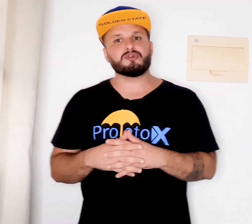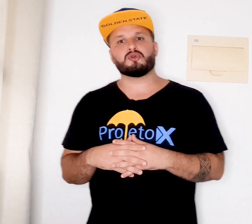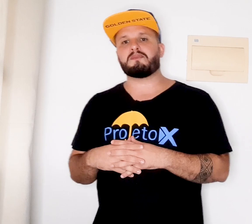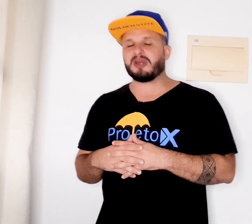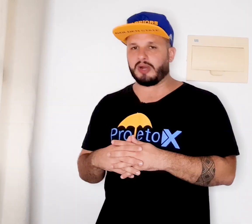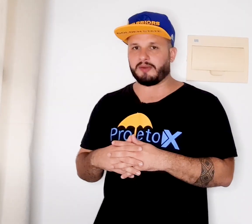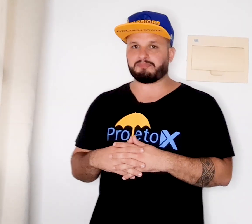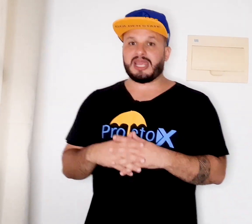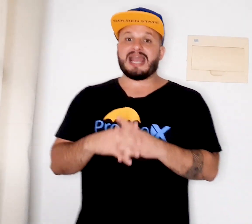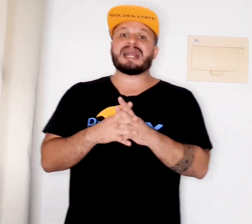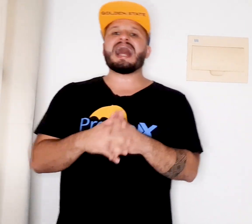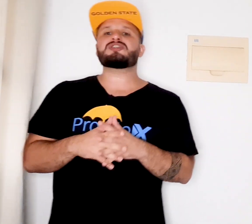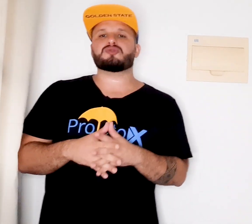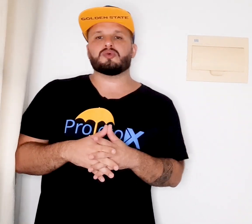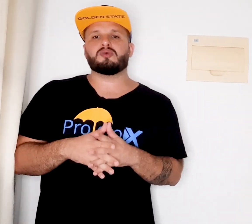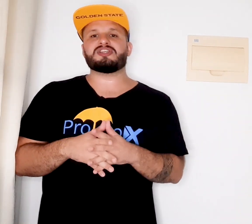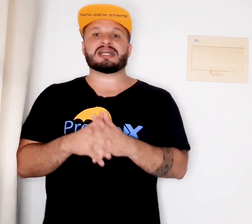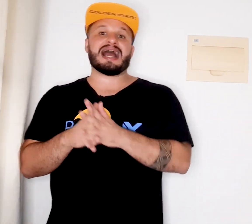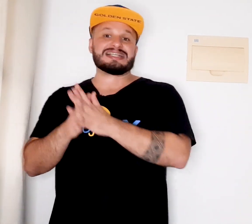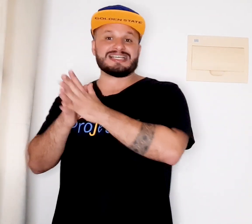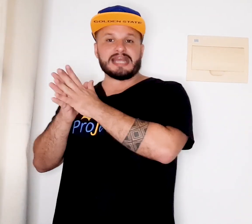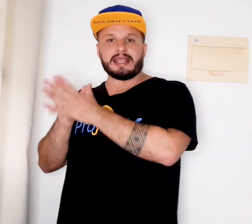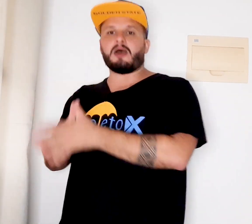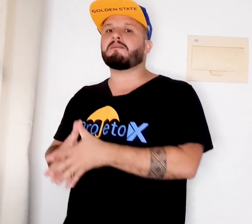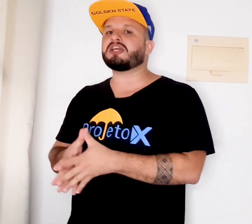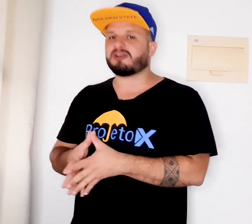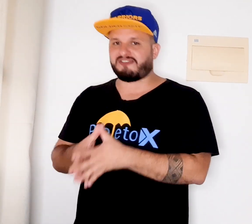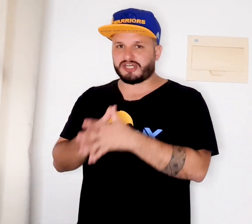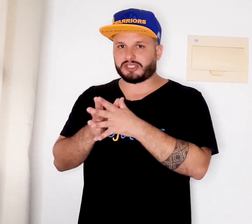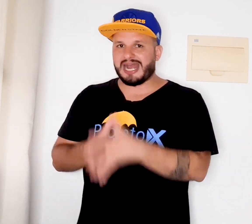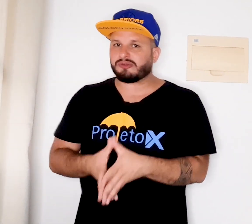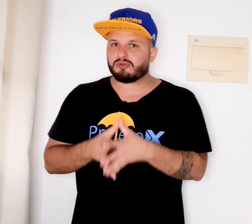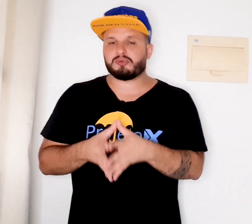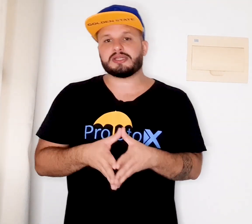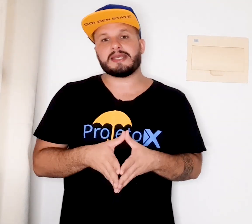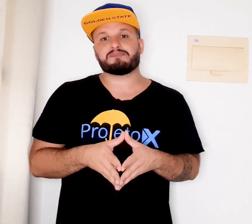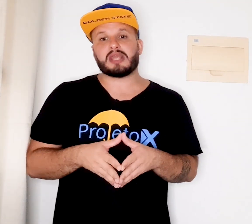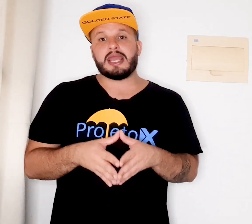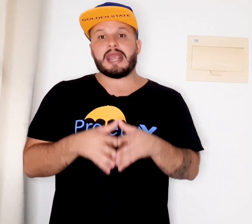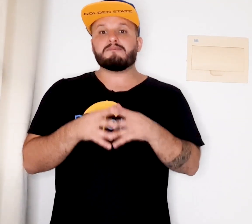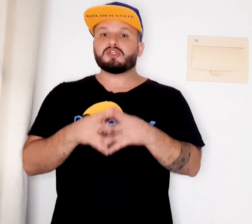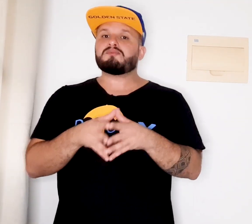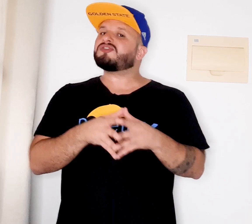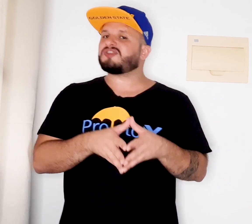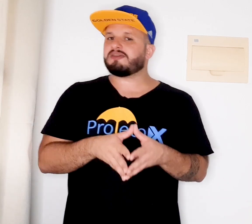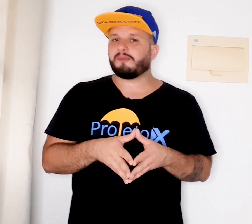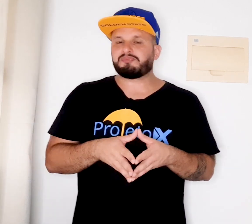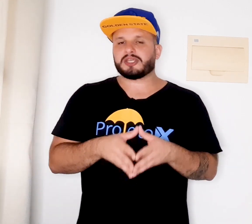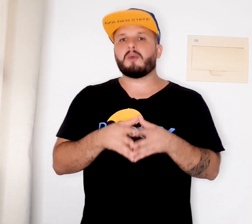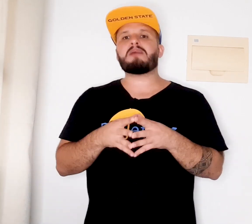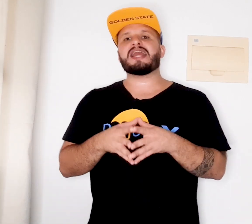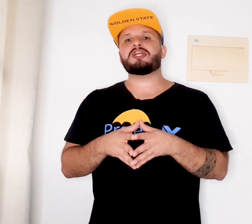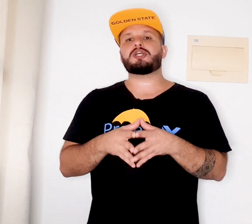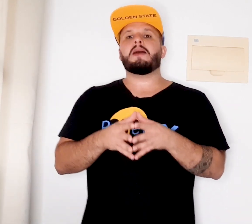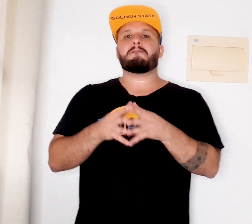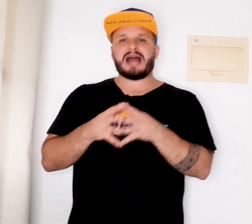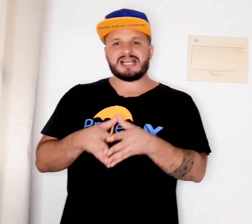futuro peruano? Caso o Vizcarra seja realmente afastado do poder, é muito possível que o país